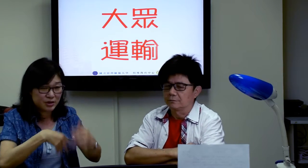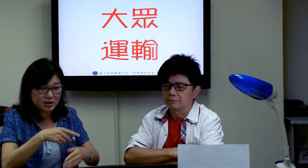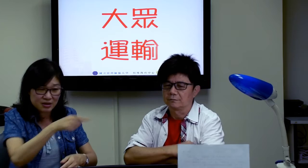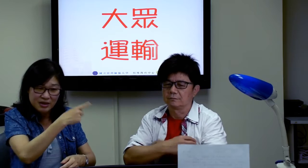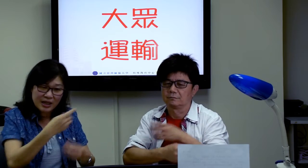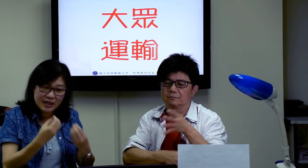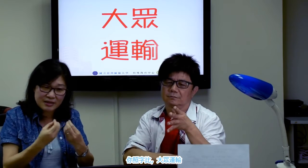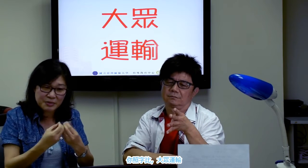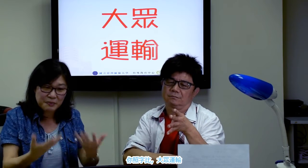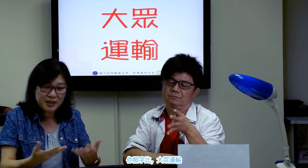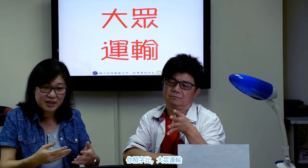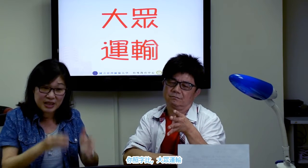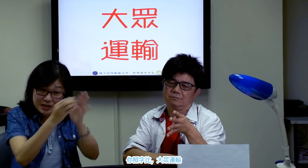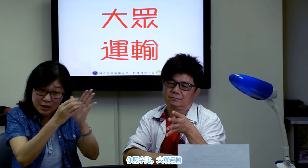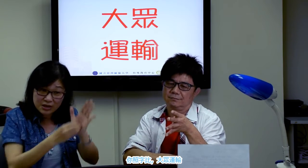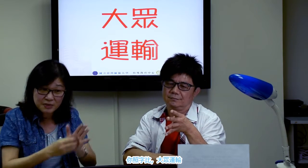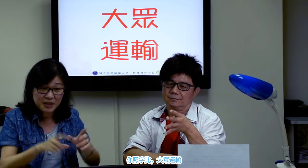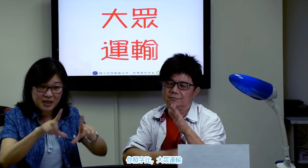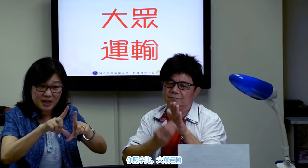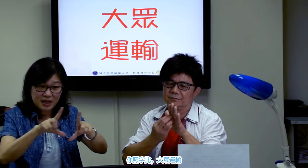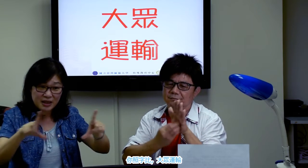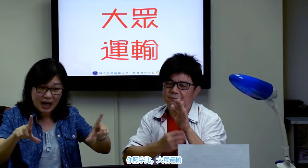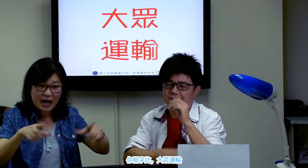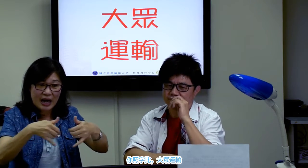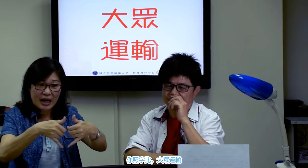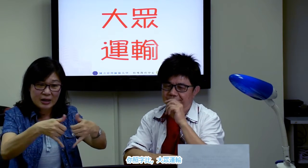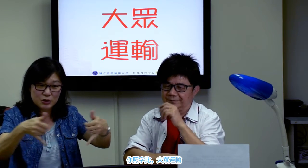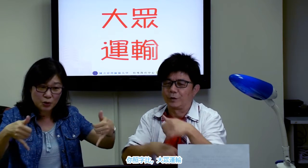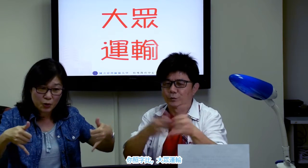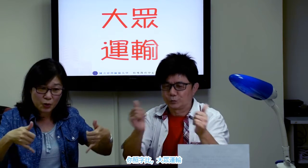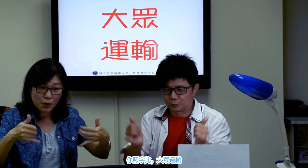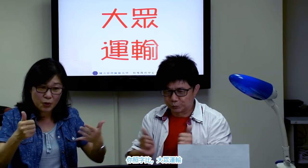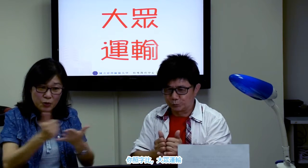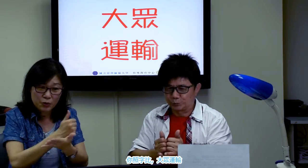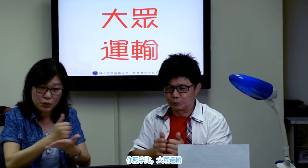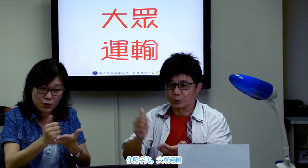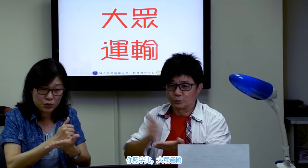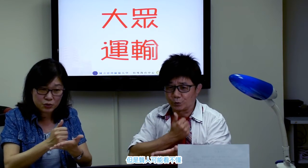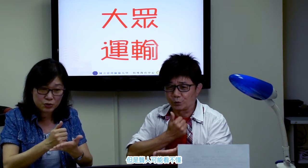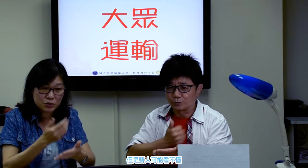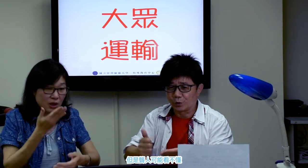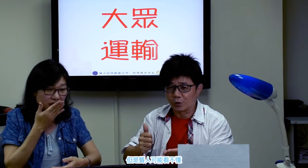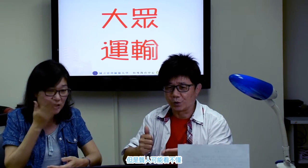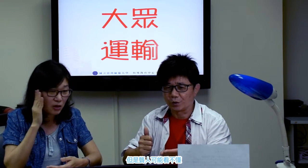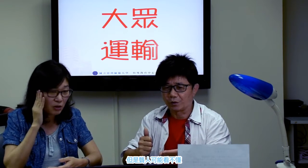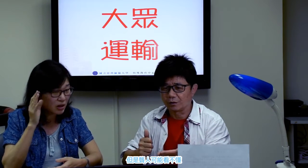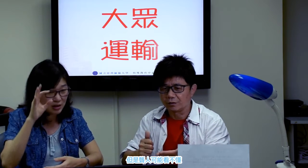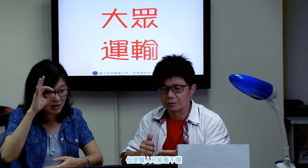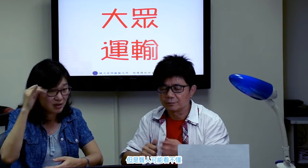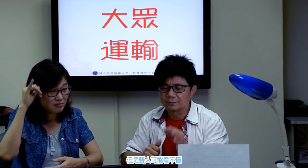种，要怎么比呢？你照字比，大众运输，但是聋人可能